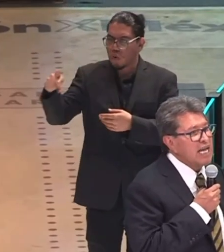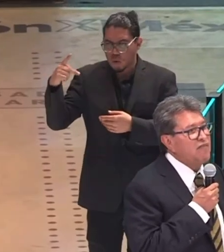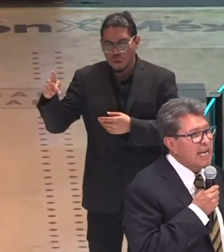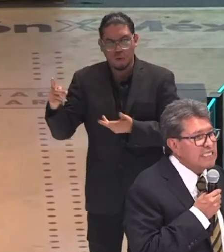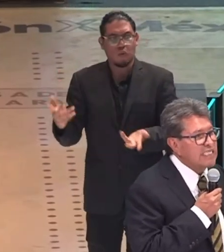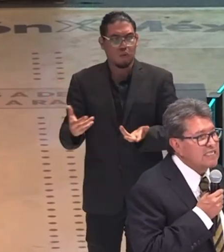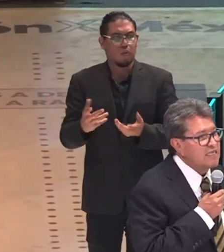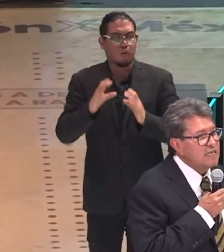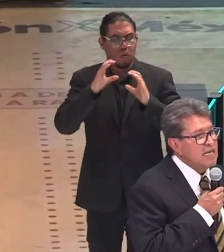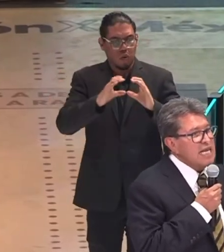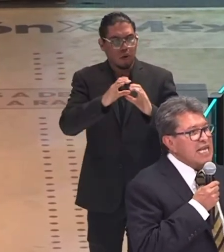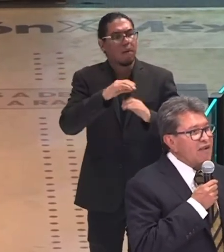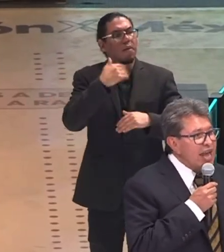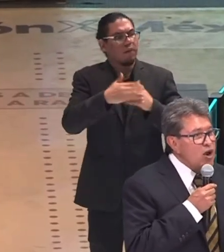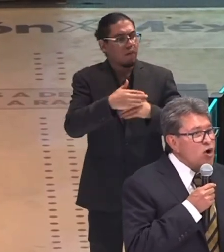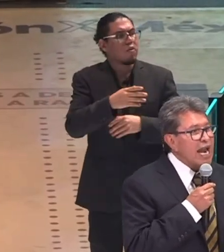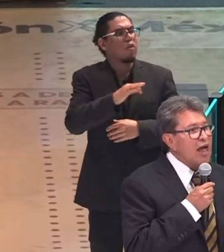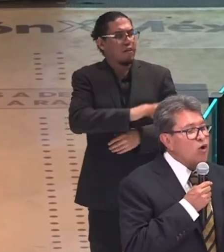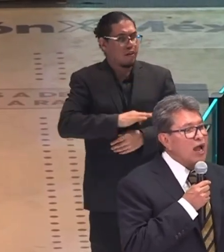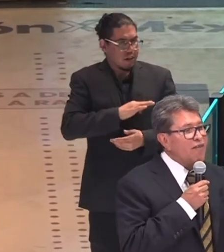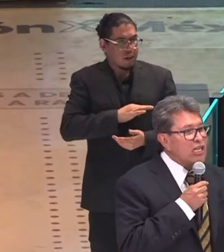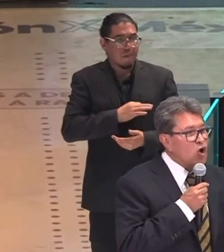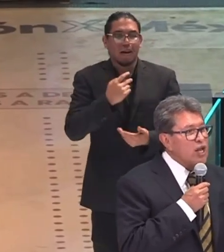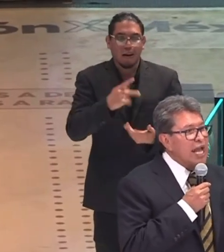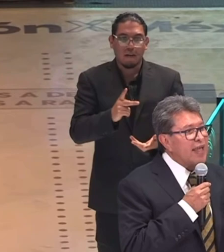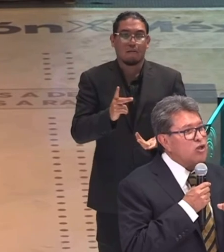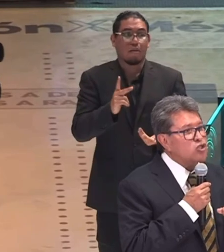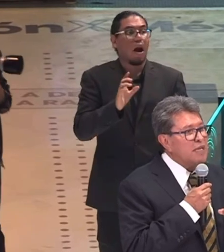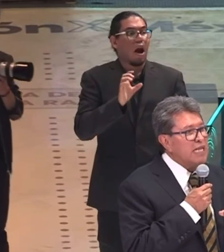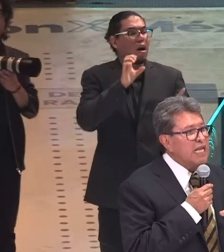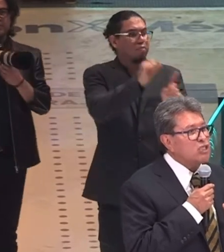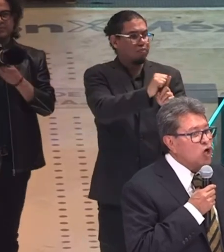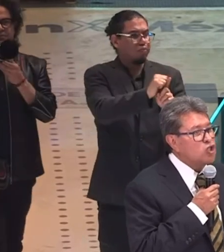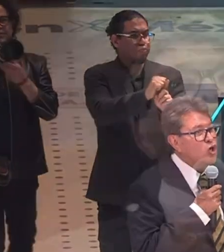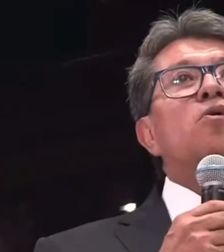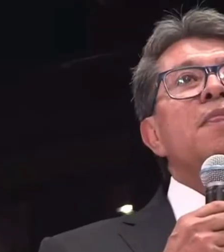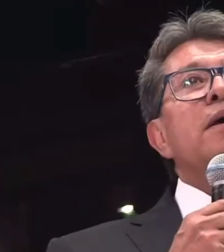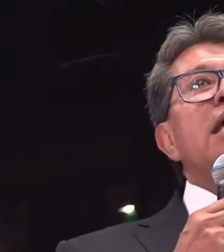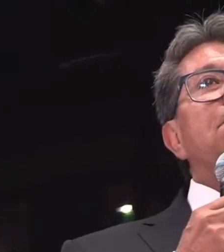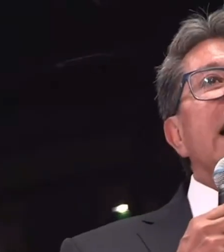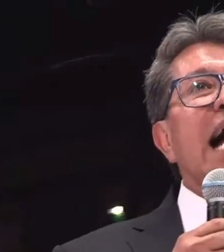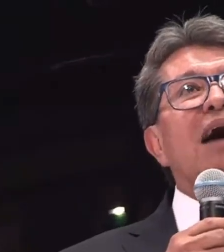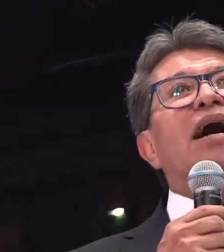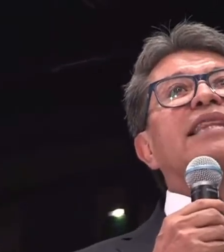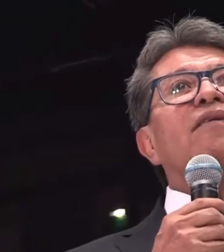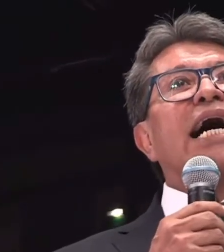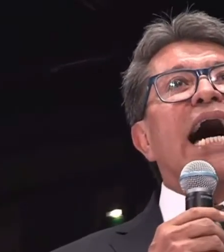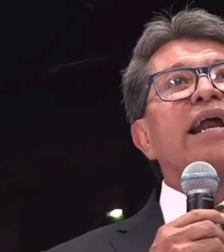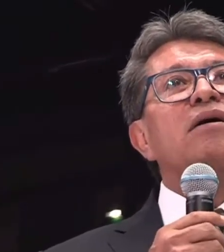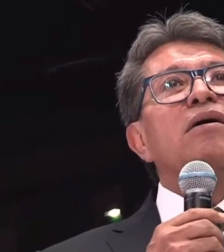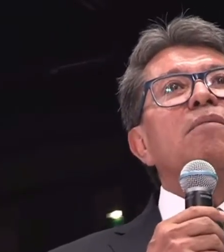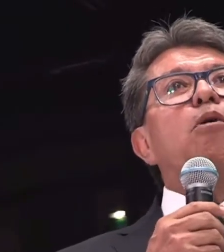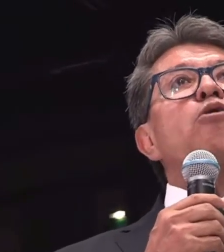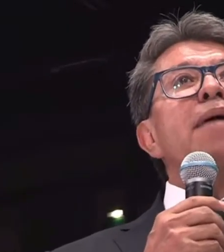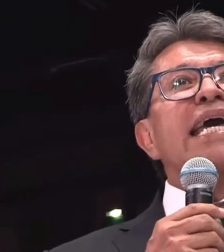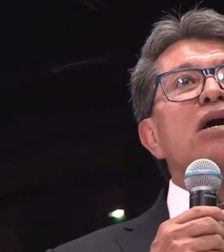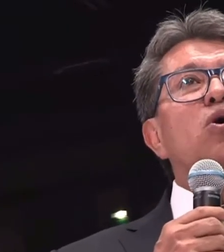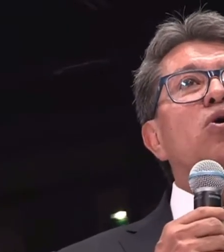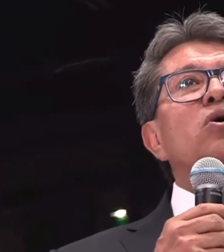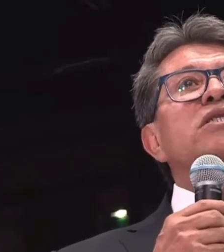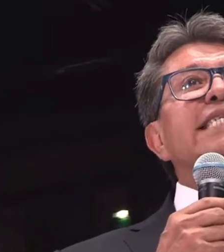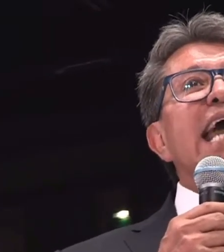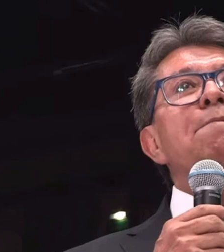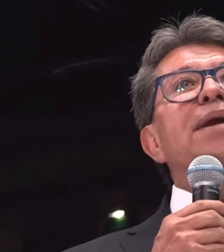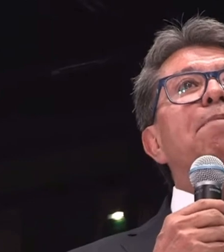y ser felices. Y haber logrado la victoria en el 2018 implicaba trabajar por